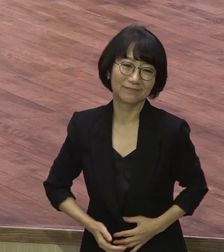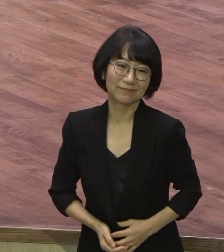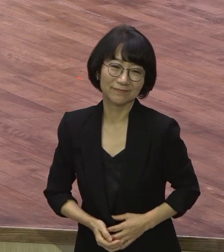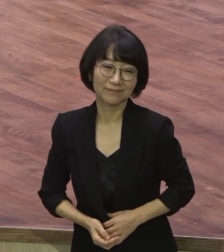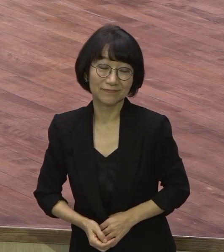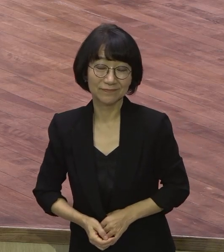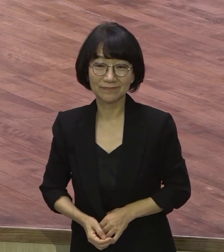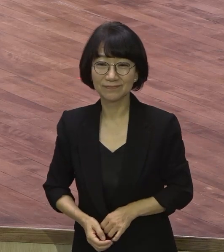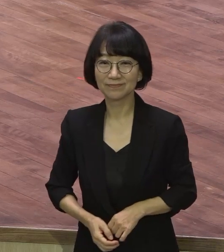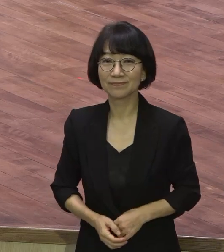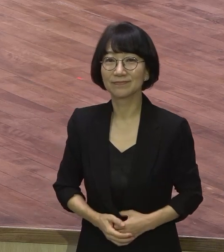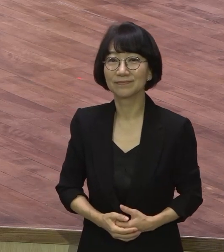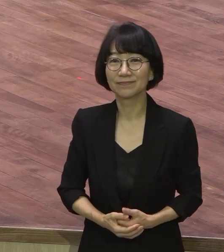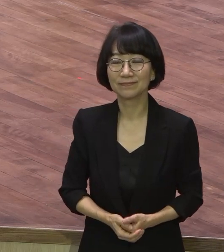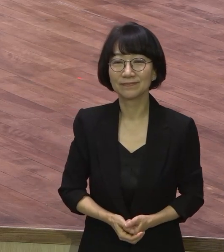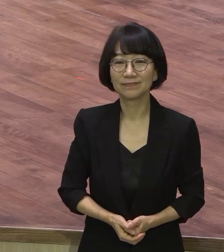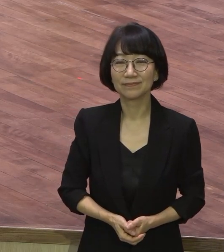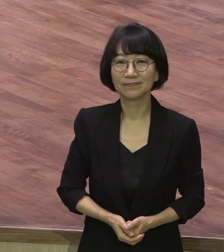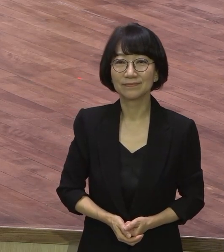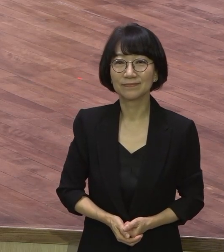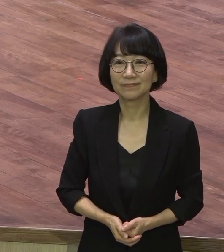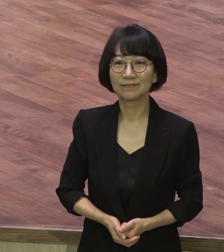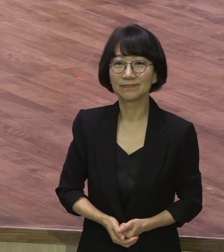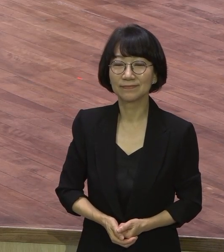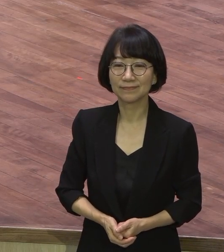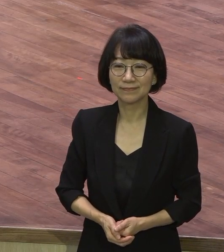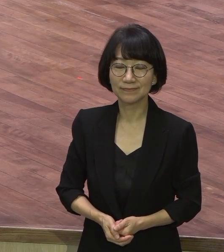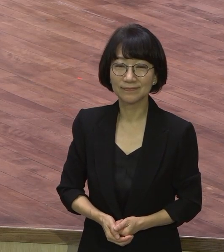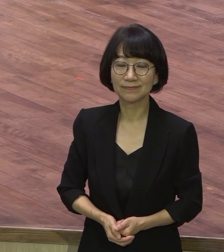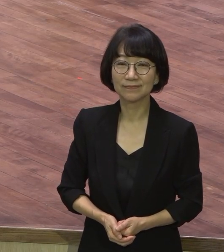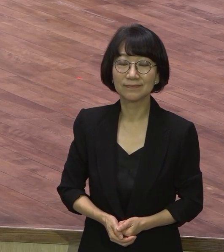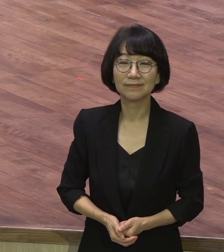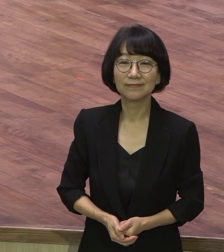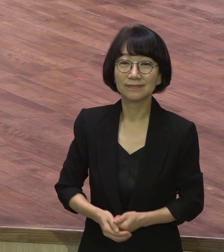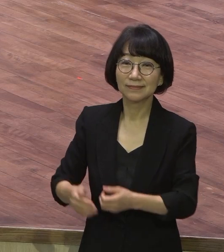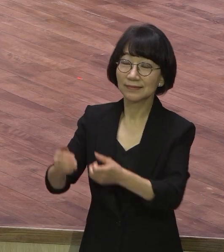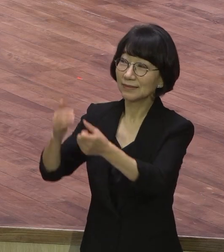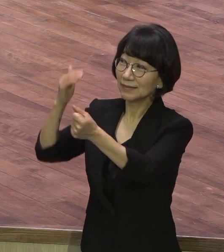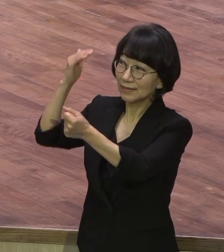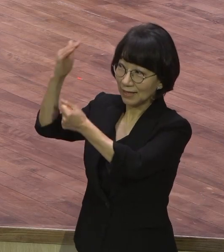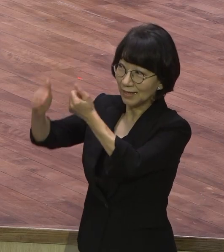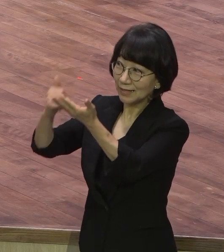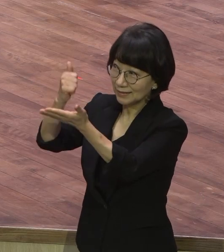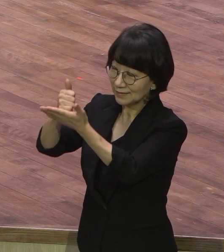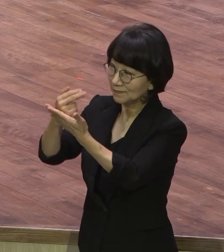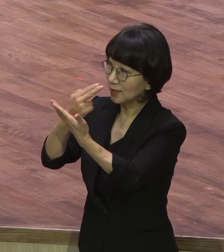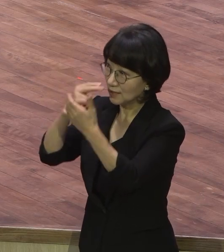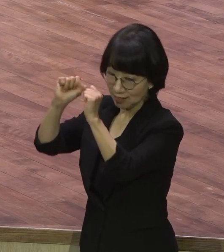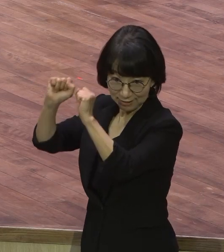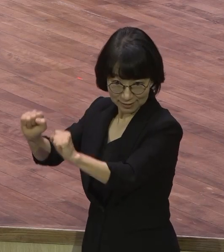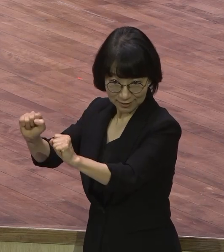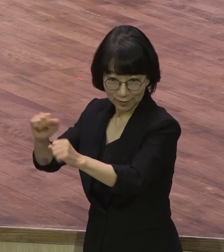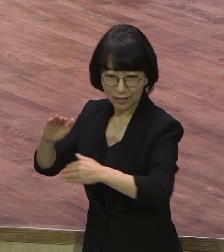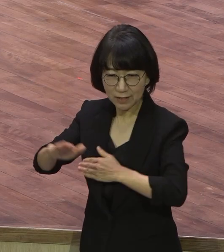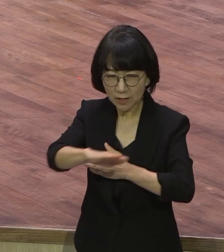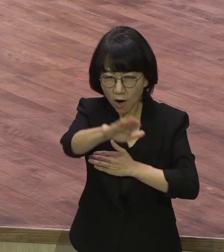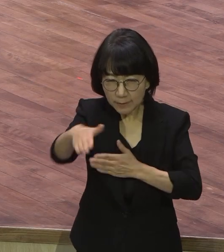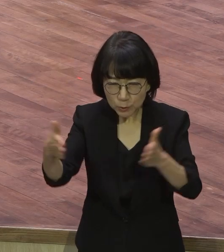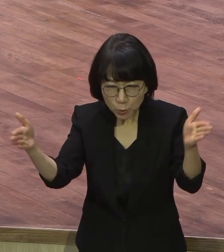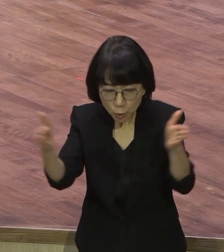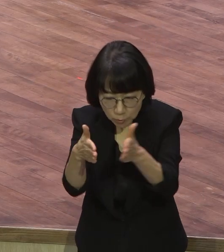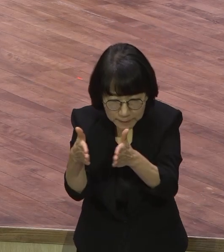여러분을 어떻게 서시느냐 기대하세요. 하나님이 살아계시고 여러분이 좁은 길을